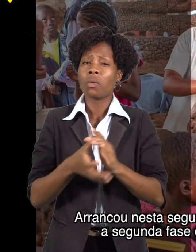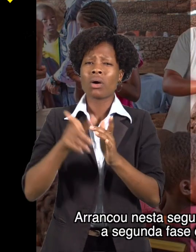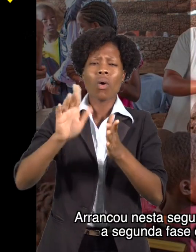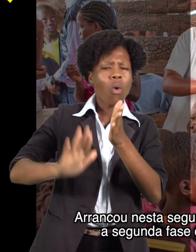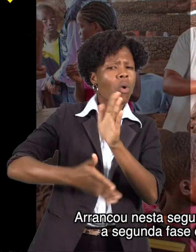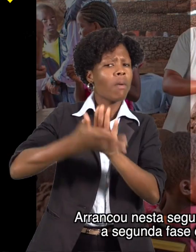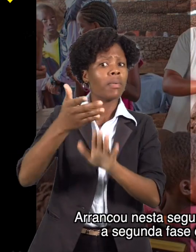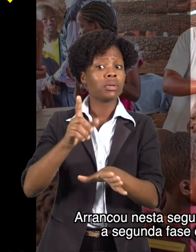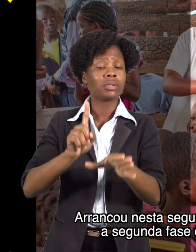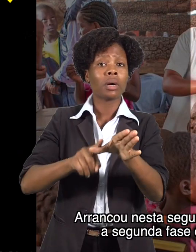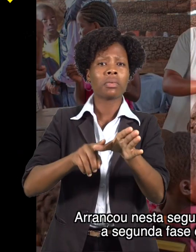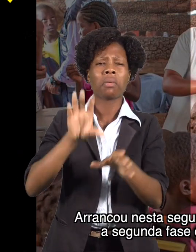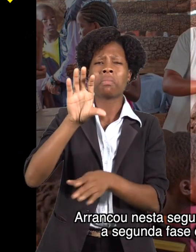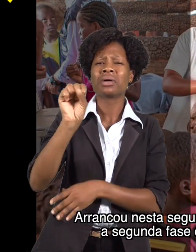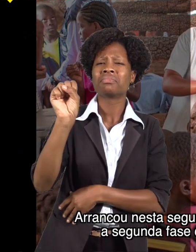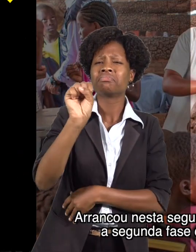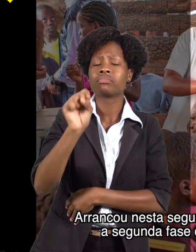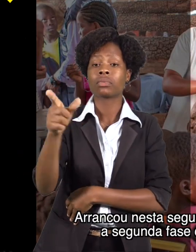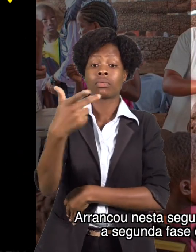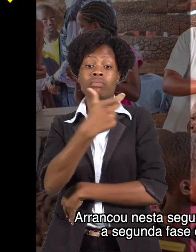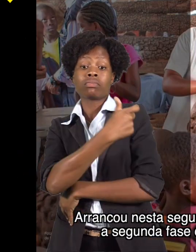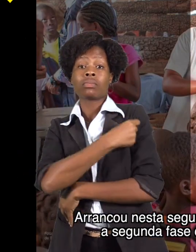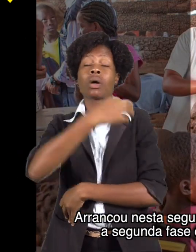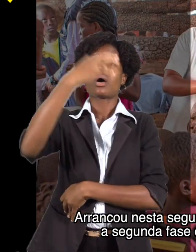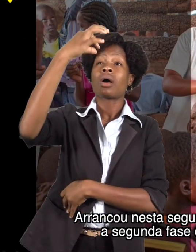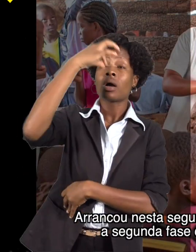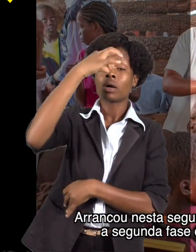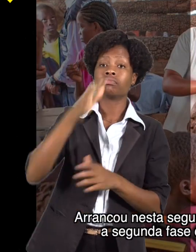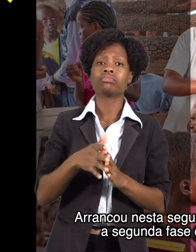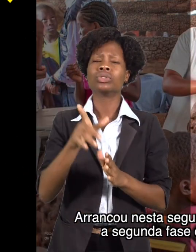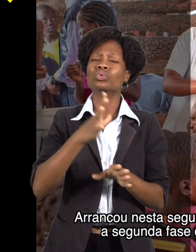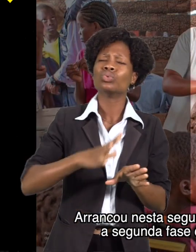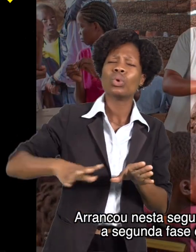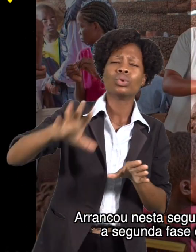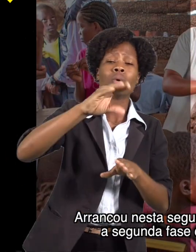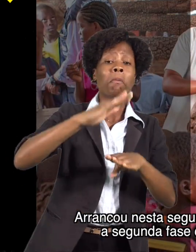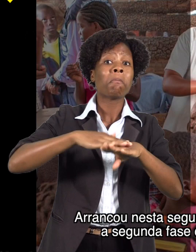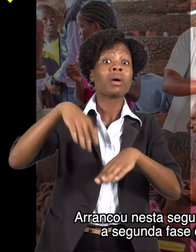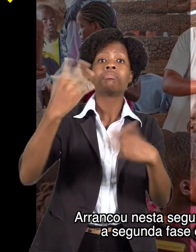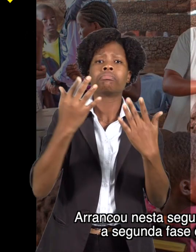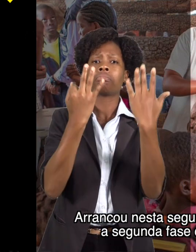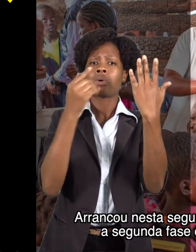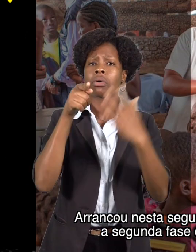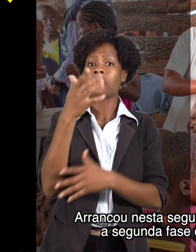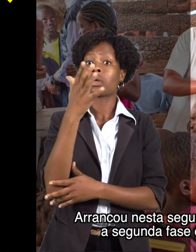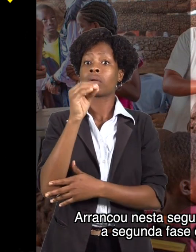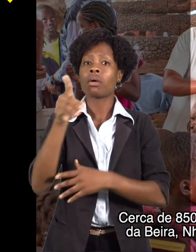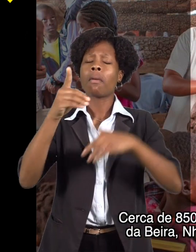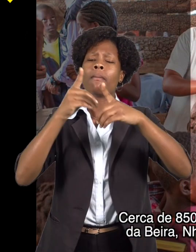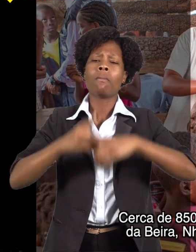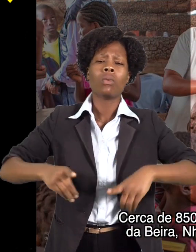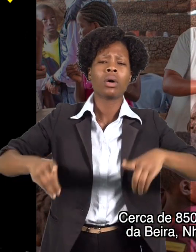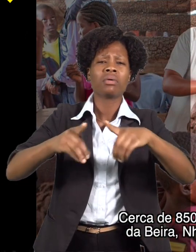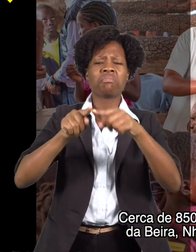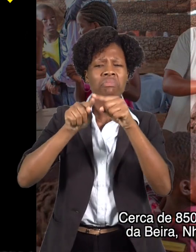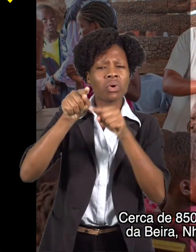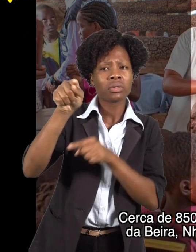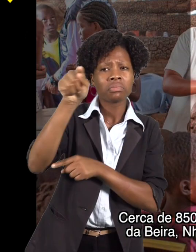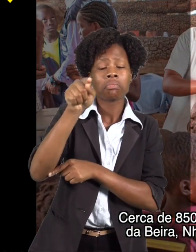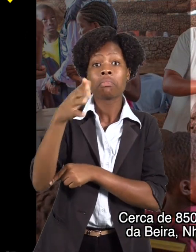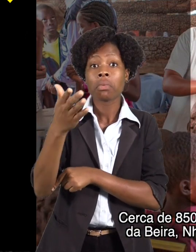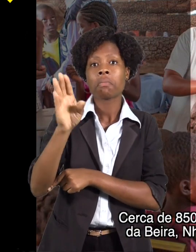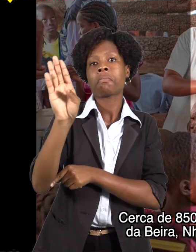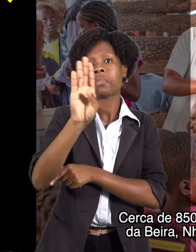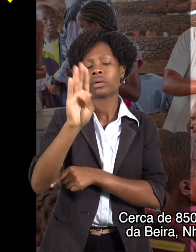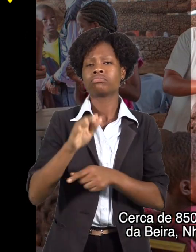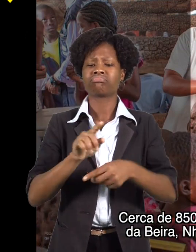Arrancou nesta segunda-feira na província de Sofala a segunda fase de vacinação contra a cólera. Cerca de